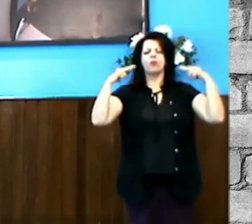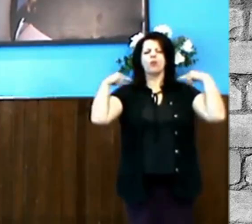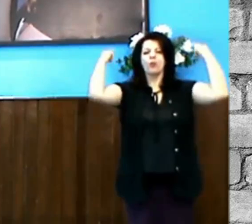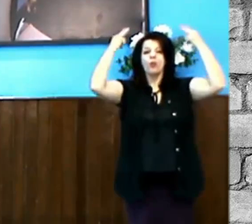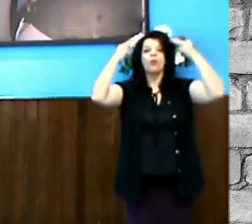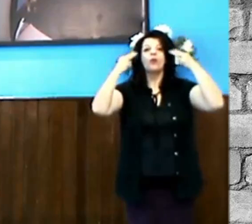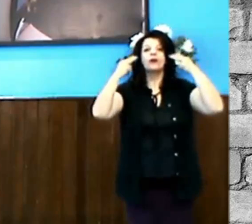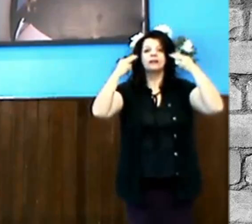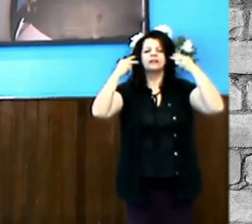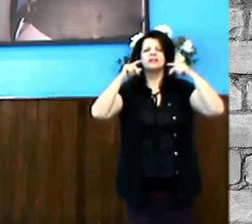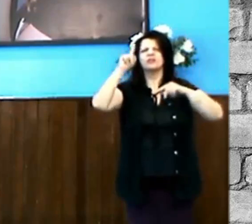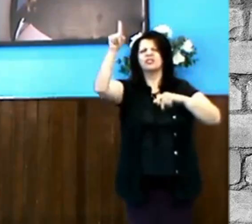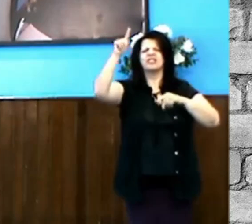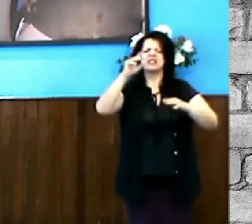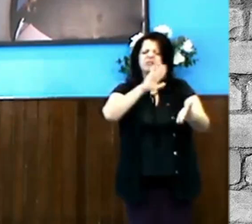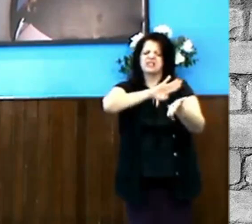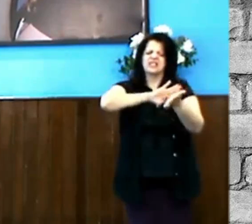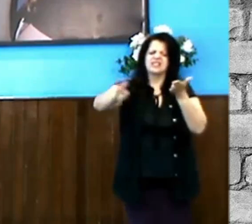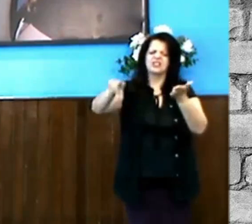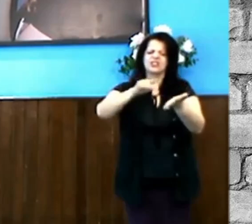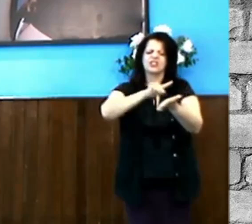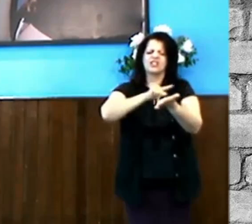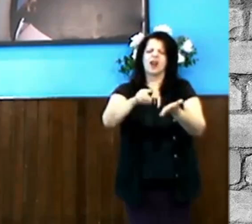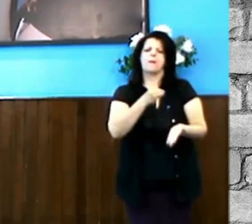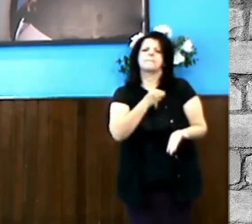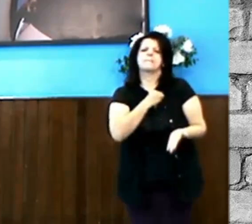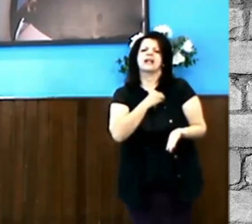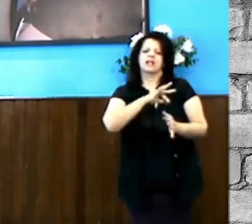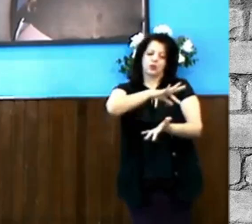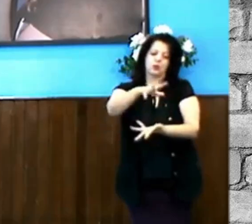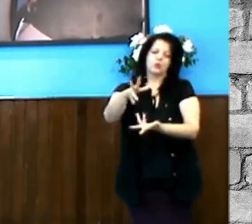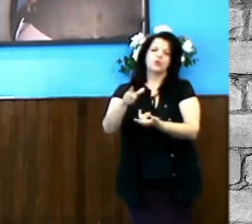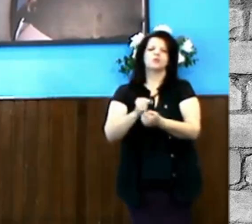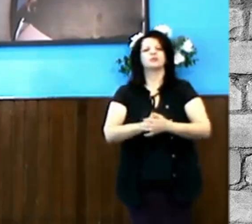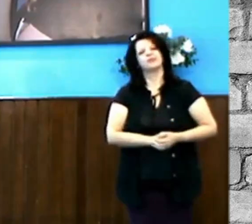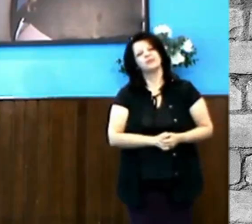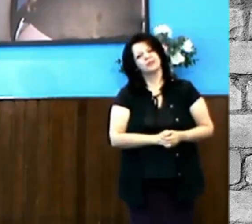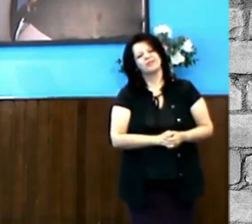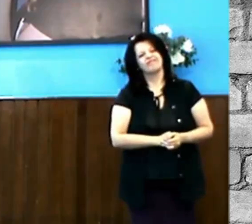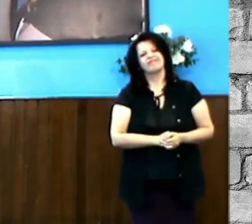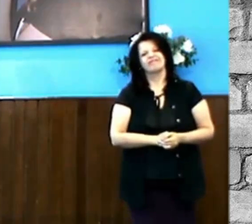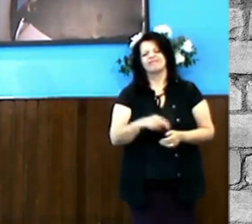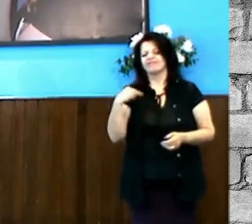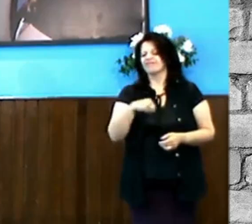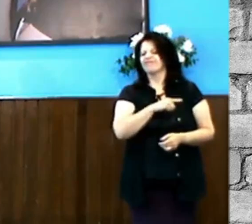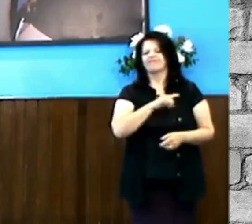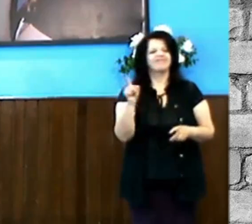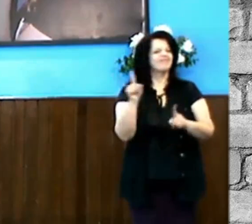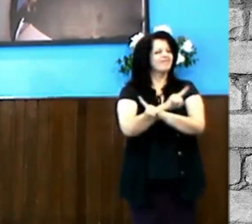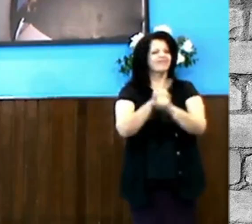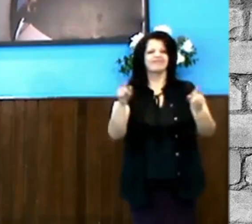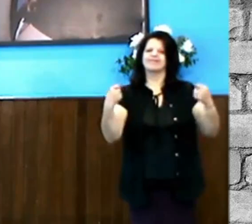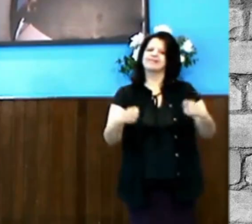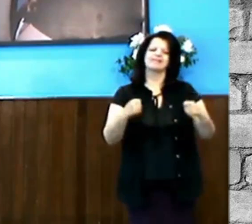Escritura que é o sangue de Jesus que nos purifica de todo pecado. Nós não precisamos